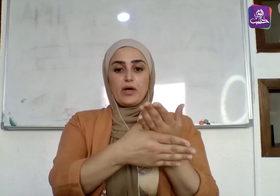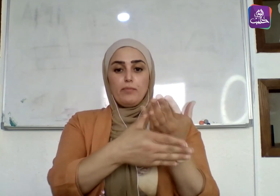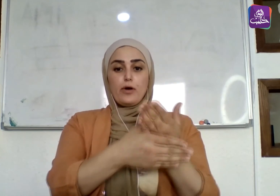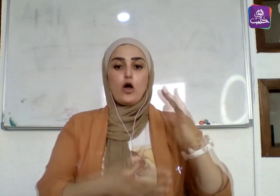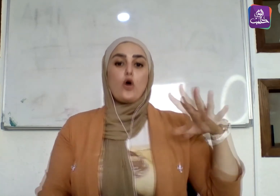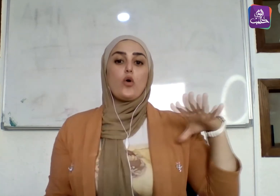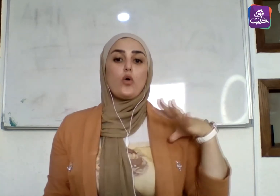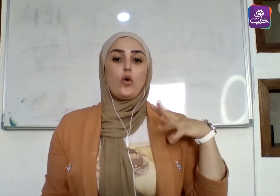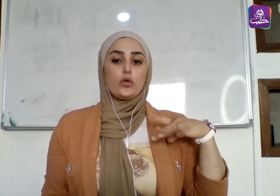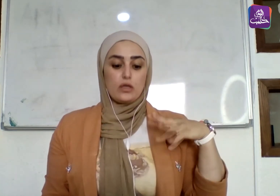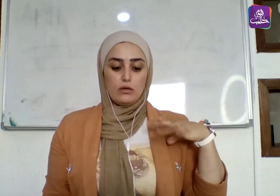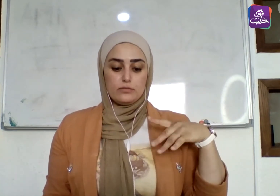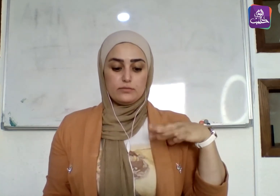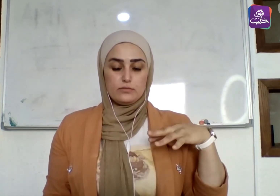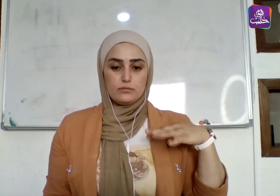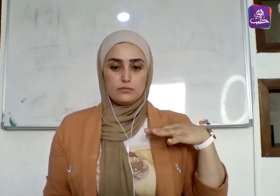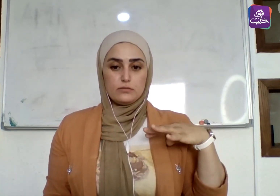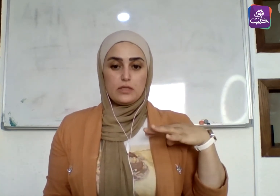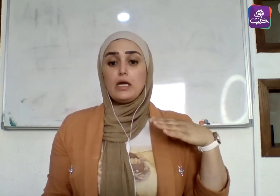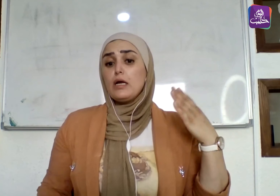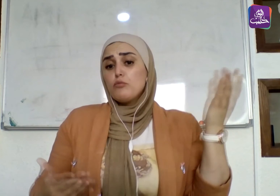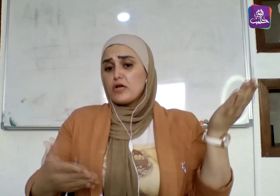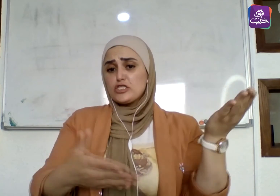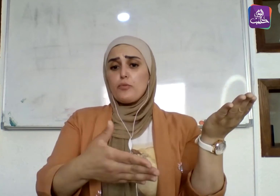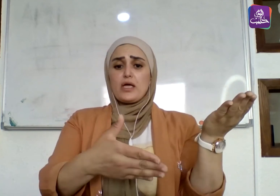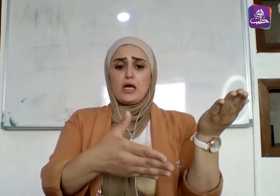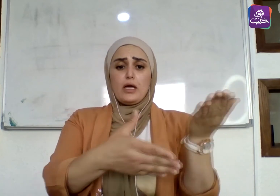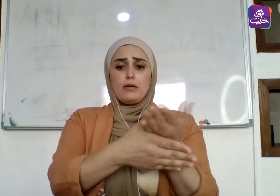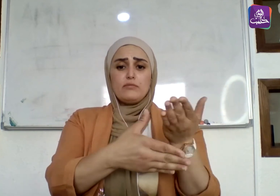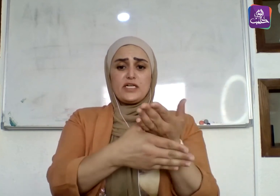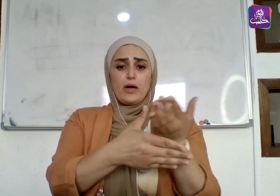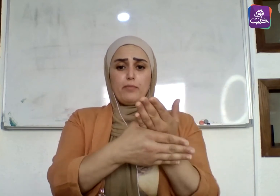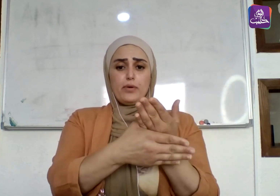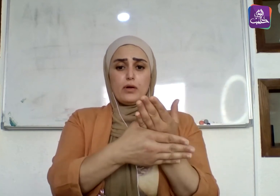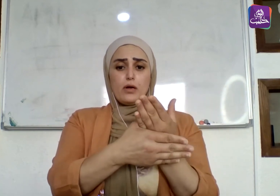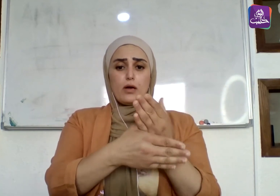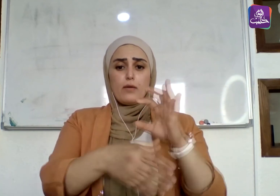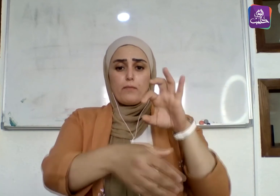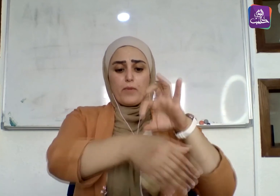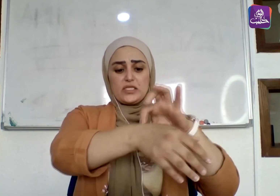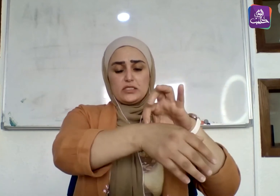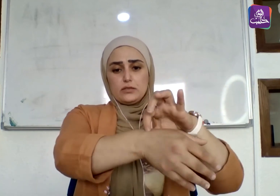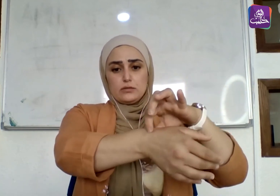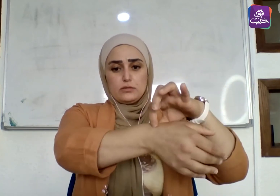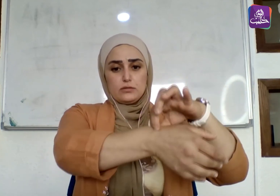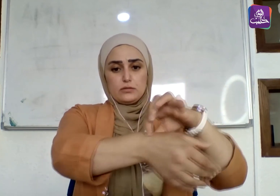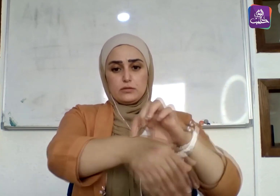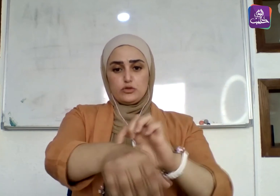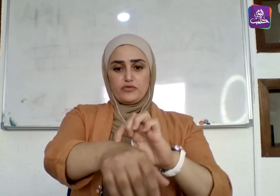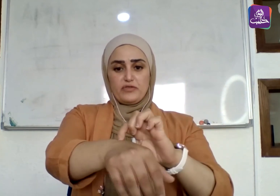سبب عطلة. ممكن اجاوبك بسبب مريض، كيف